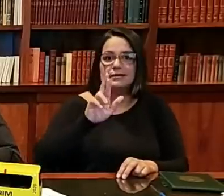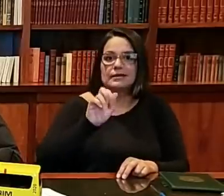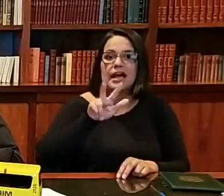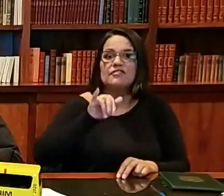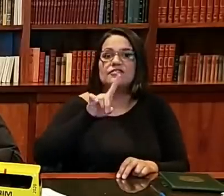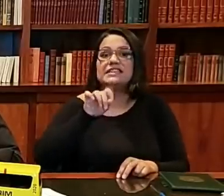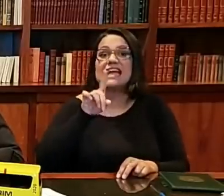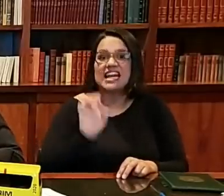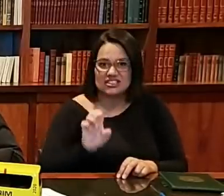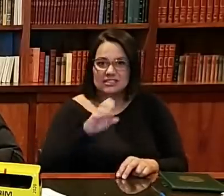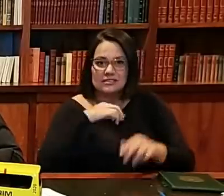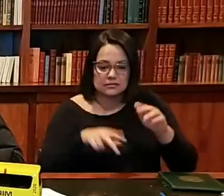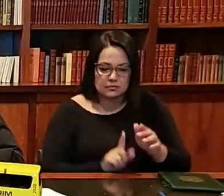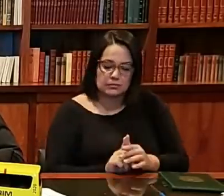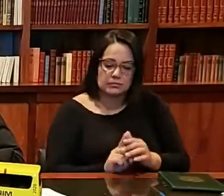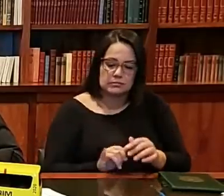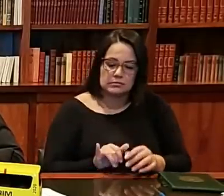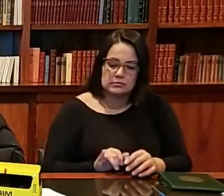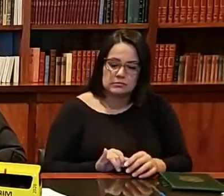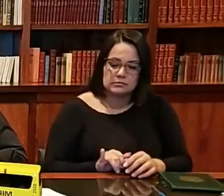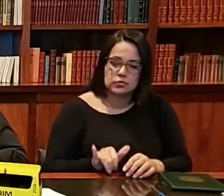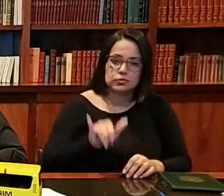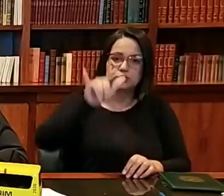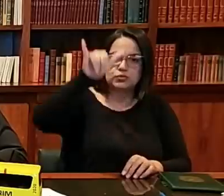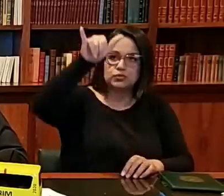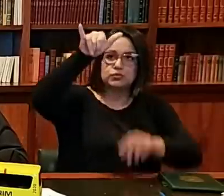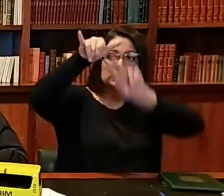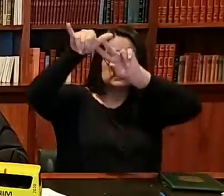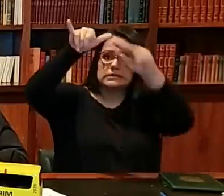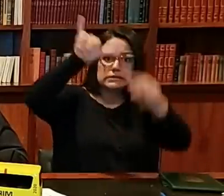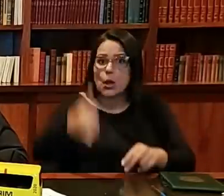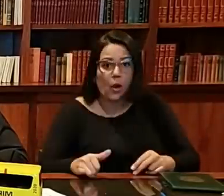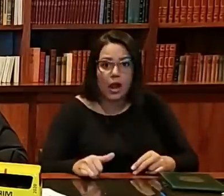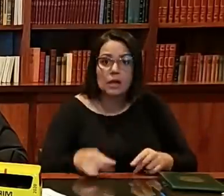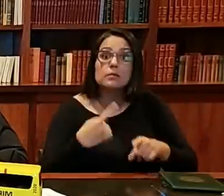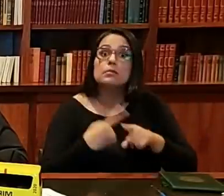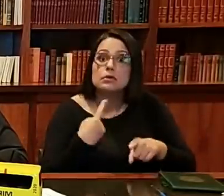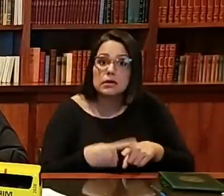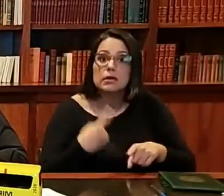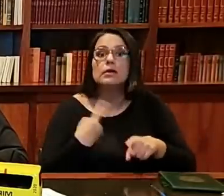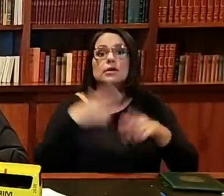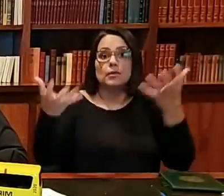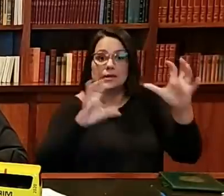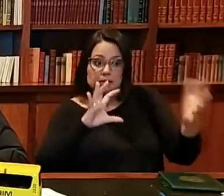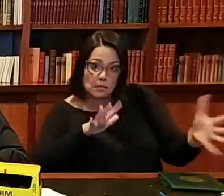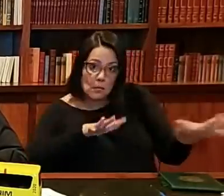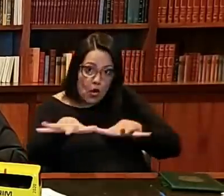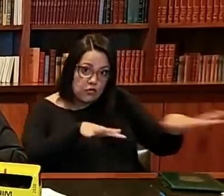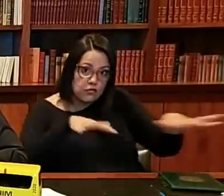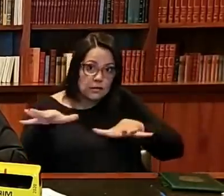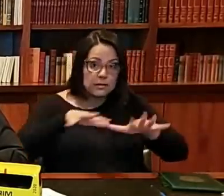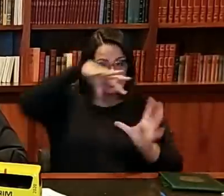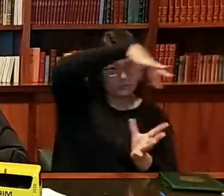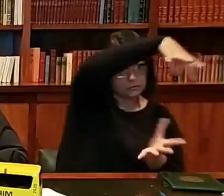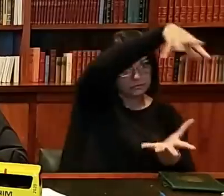Por causa do quê? Pelo movimento. A dinâmica do movimento é basicamente como se estivesse caindo fora da Terra o tempo todo. E você pode